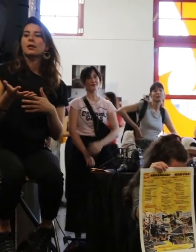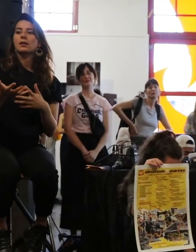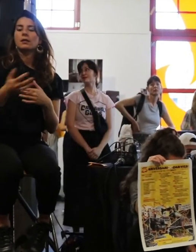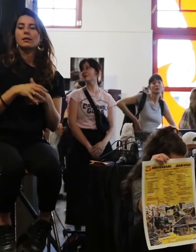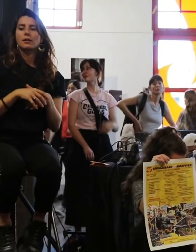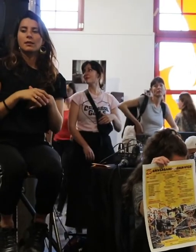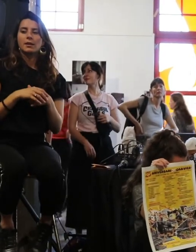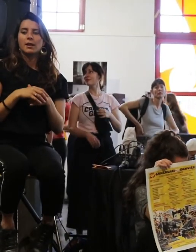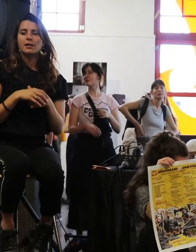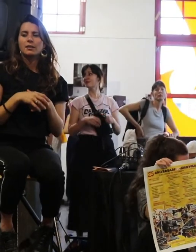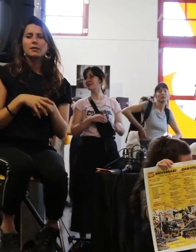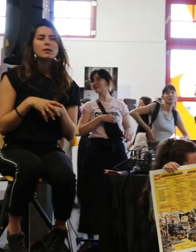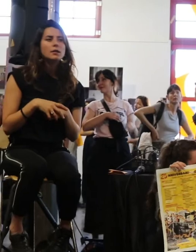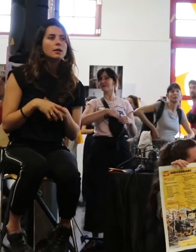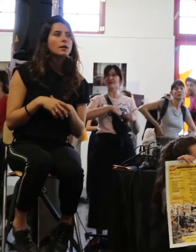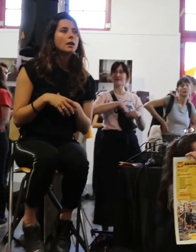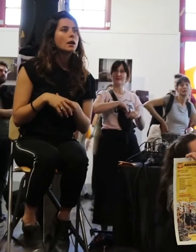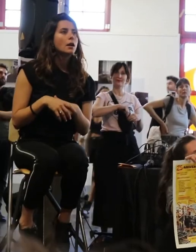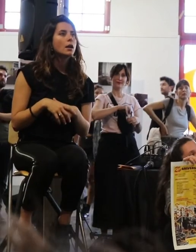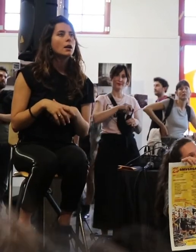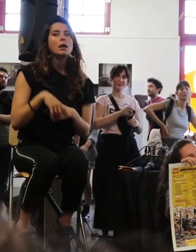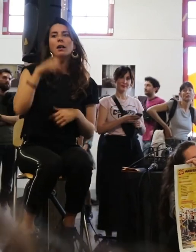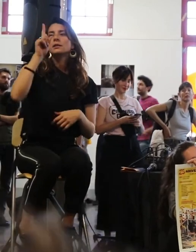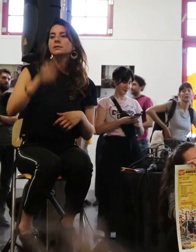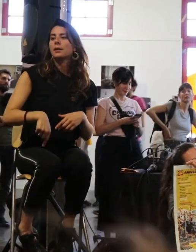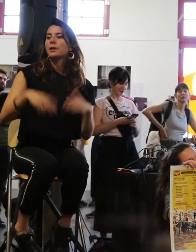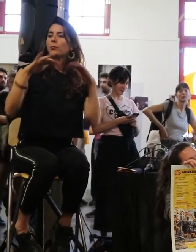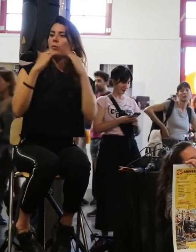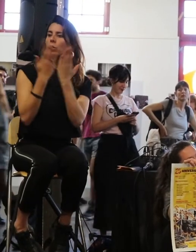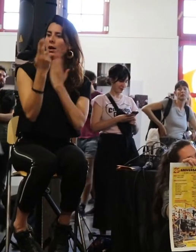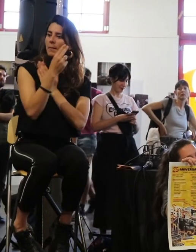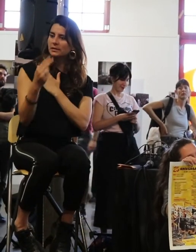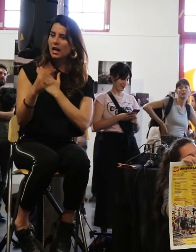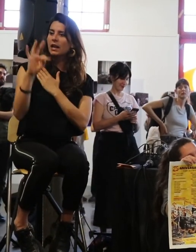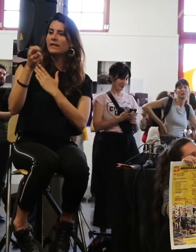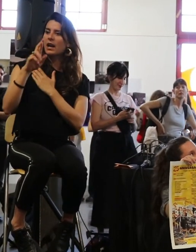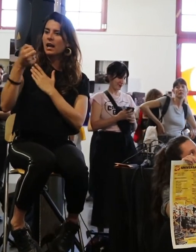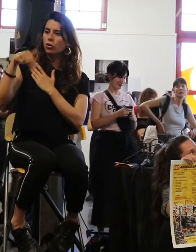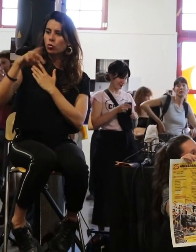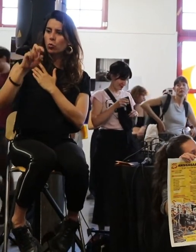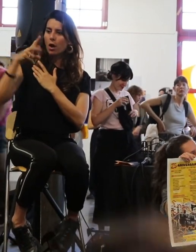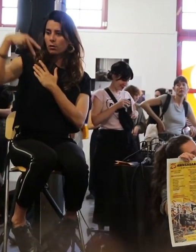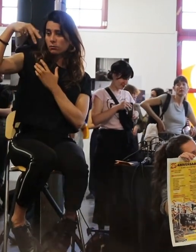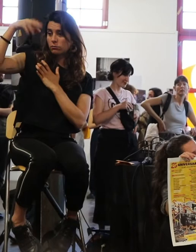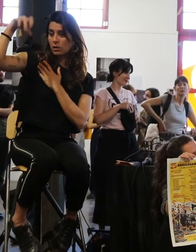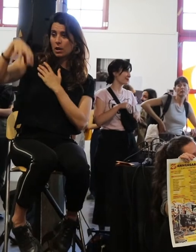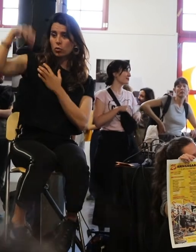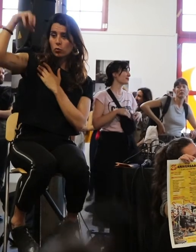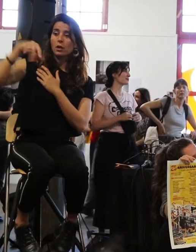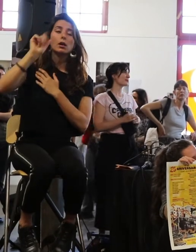pasaremos por la manzana, pasaremos por la tarántula y pasaremos por la,